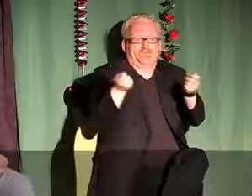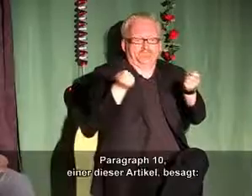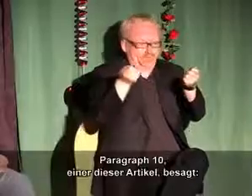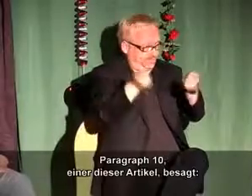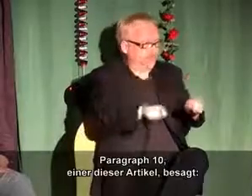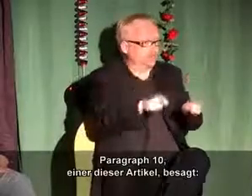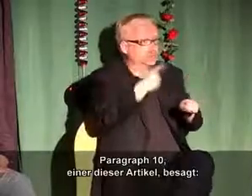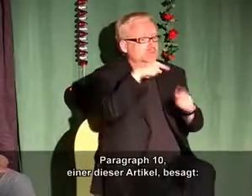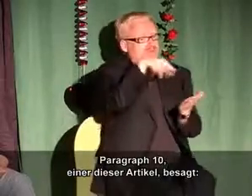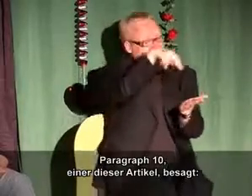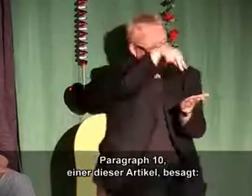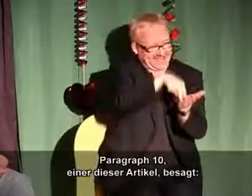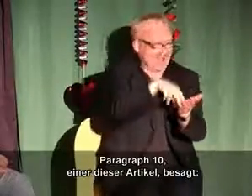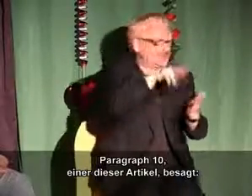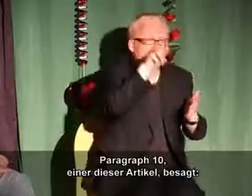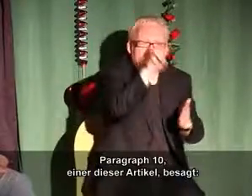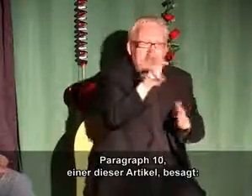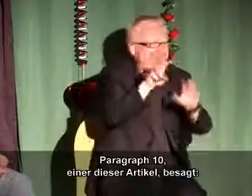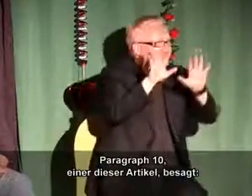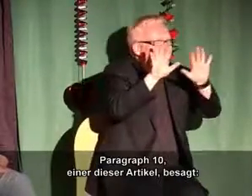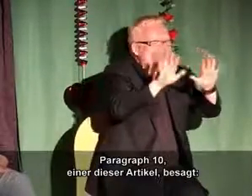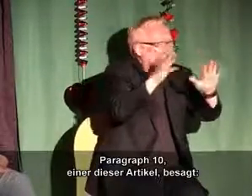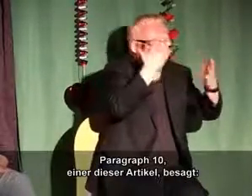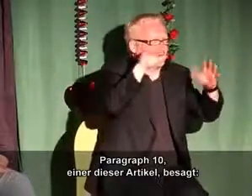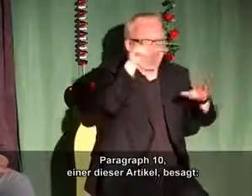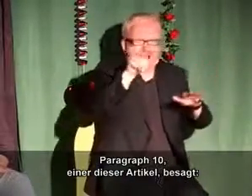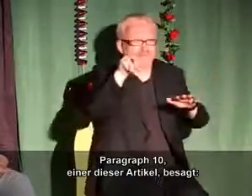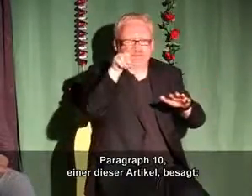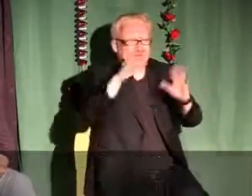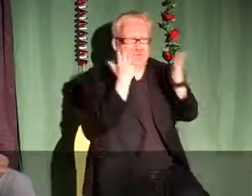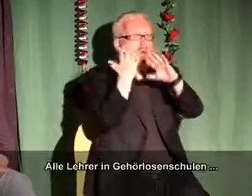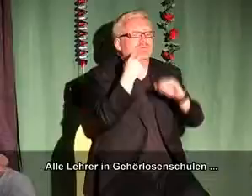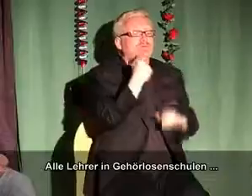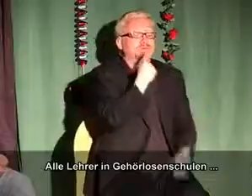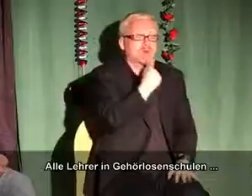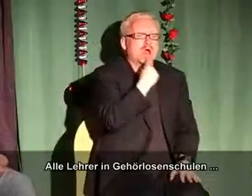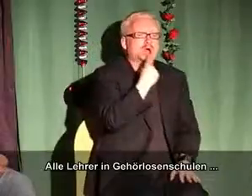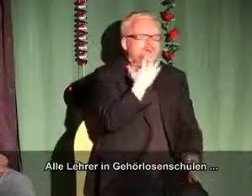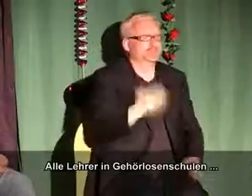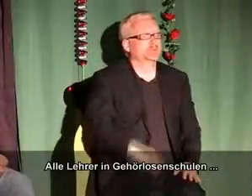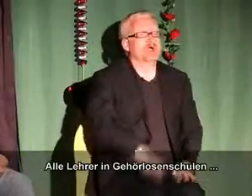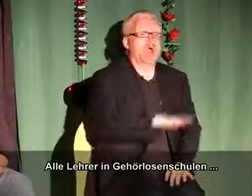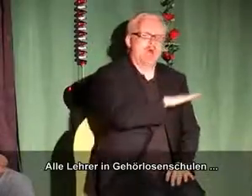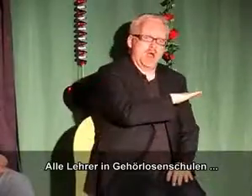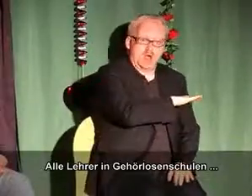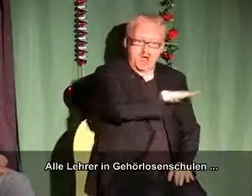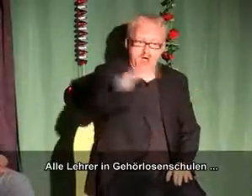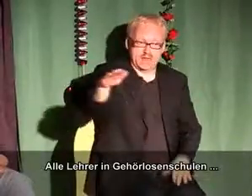§ 10 einer dieser Artikel besagt, alle Lehrer in